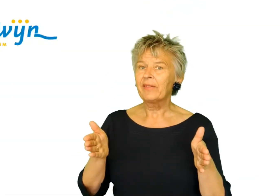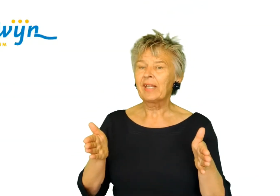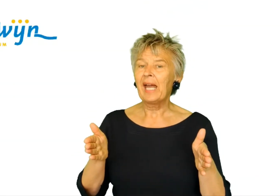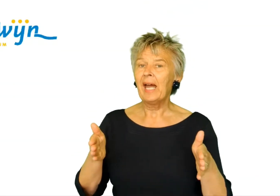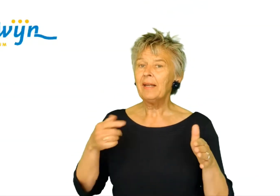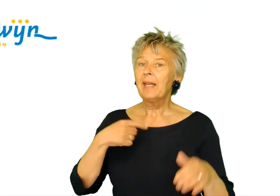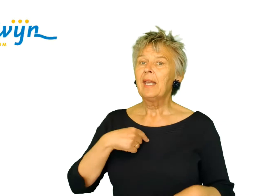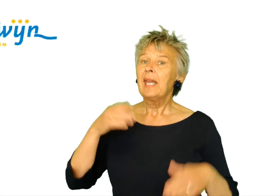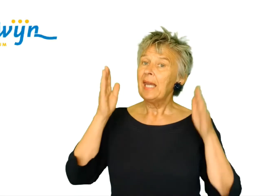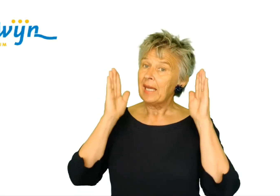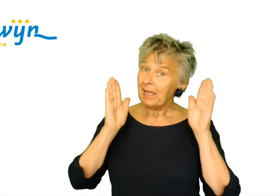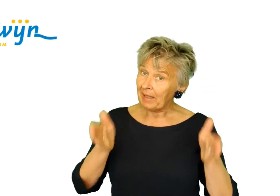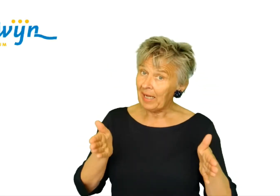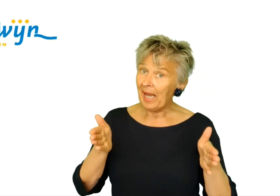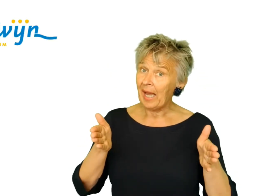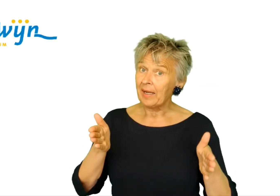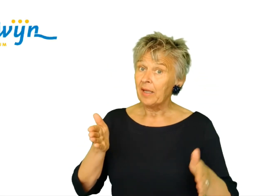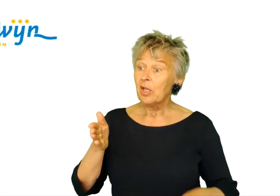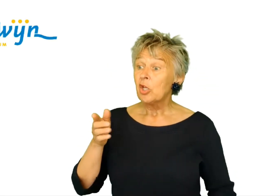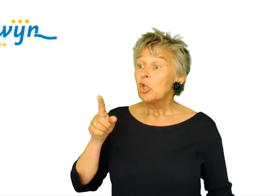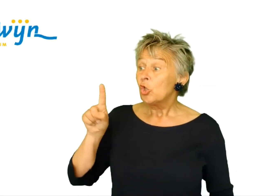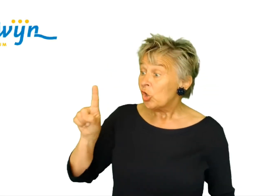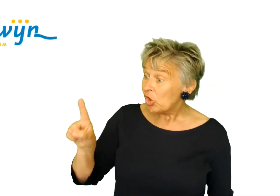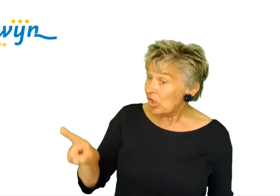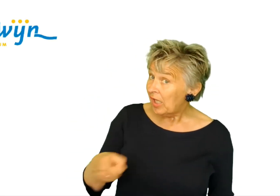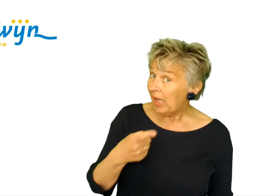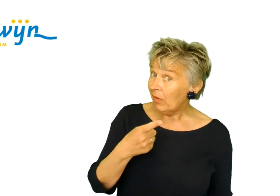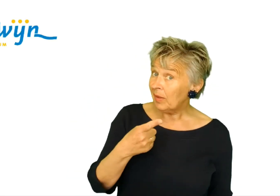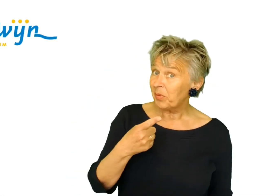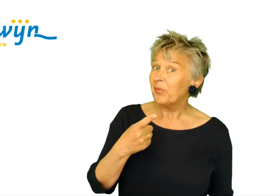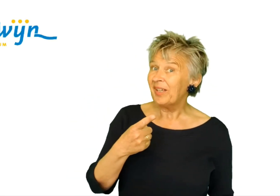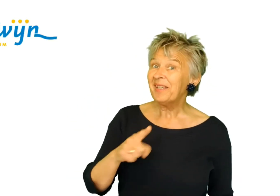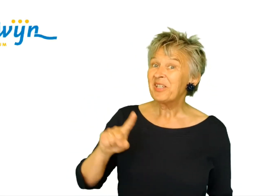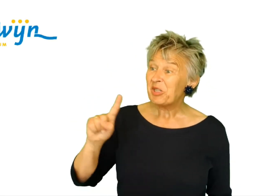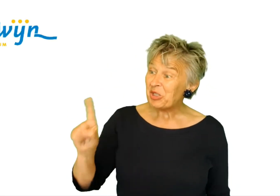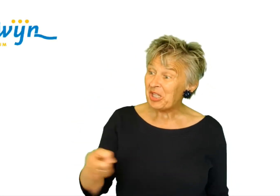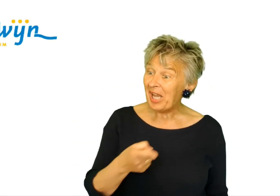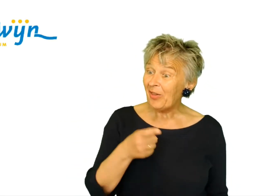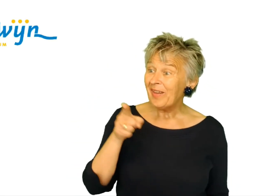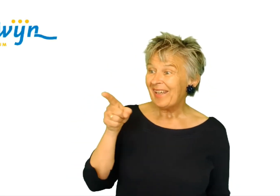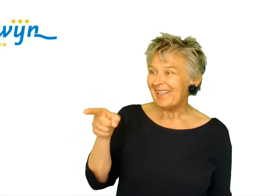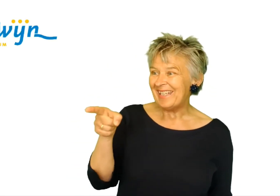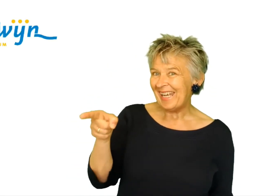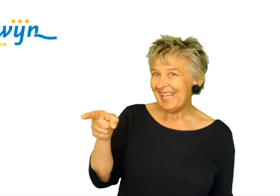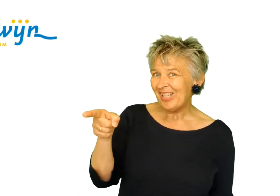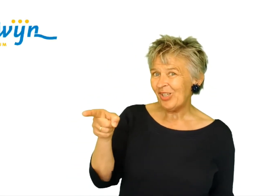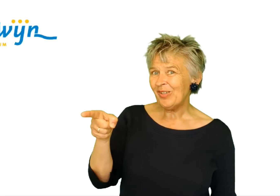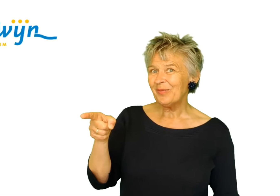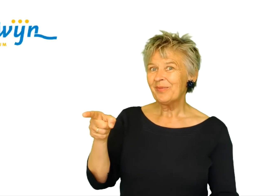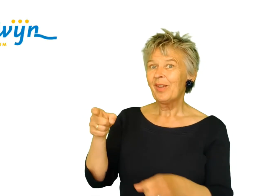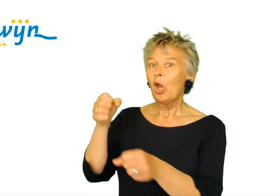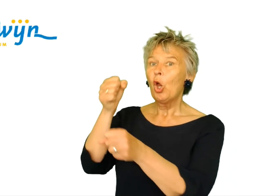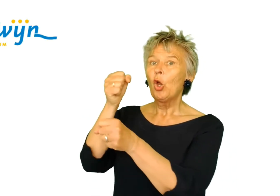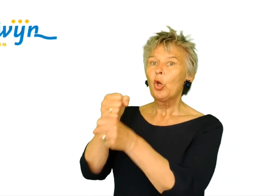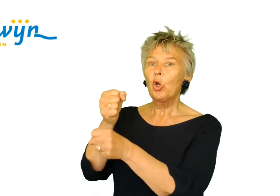het klaar. Ik klaar. Snel, heb je hem weer? Snel deze